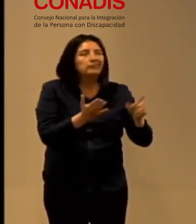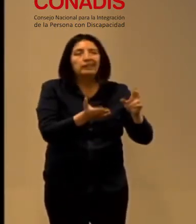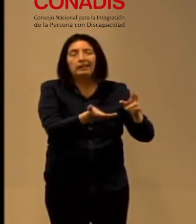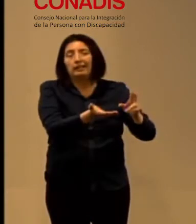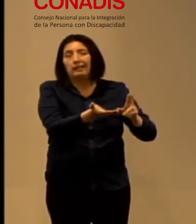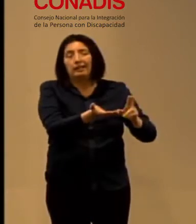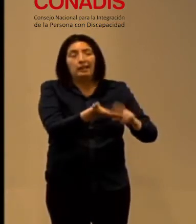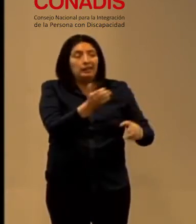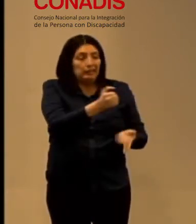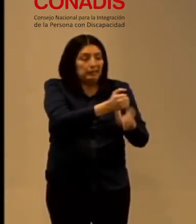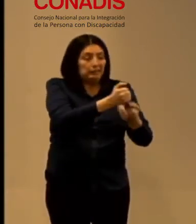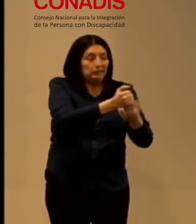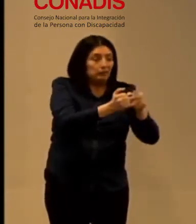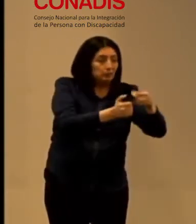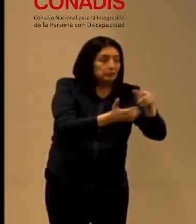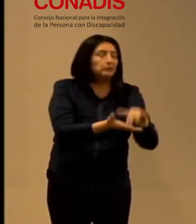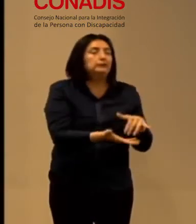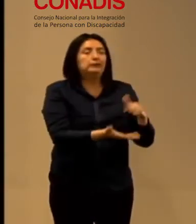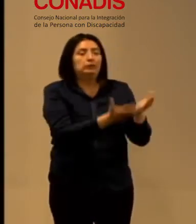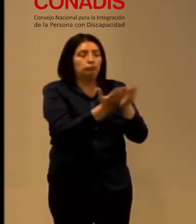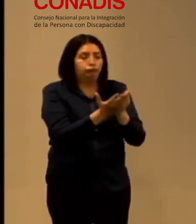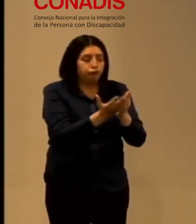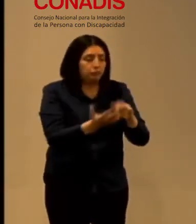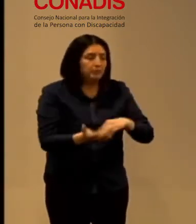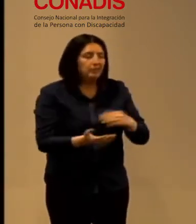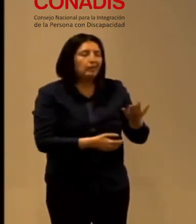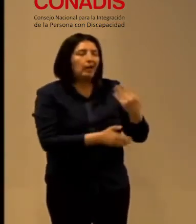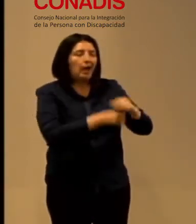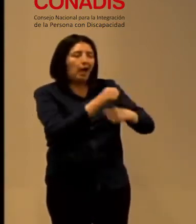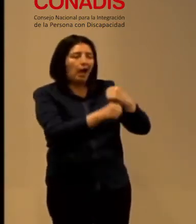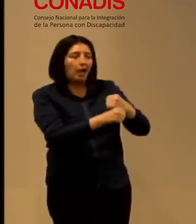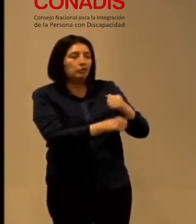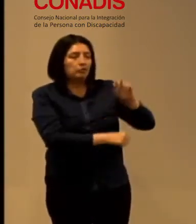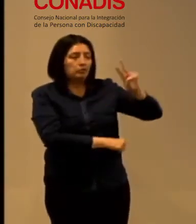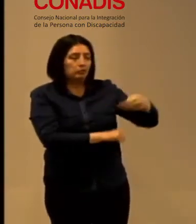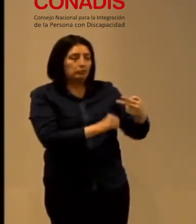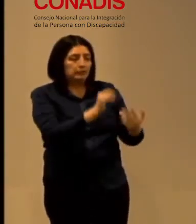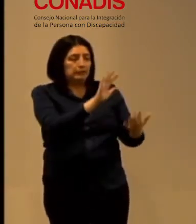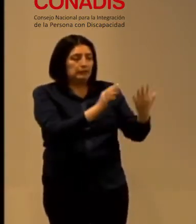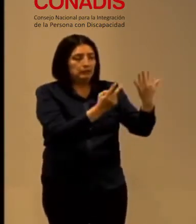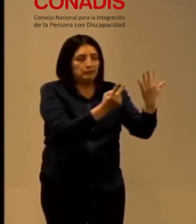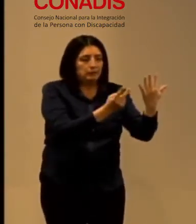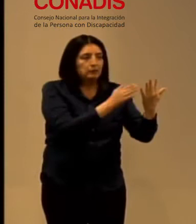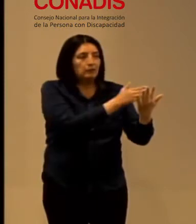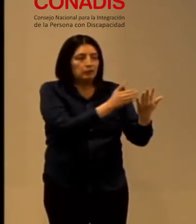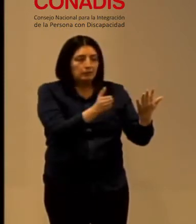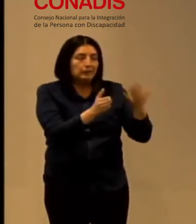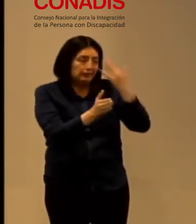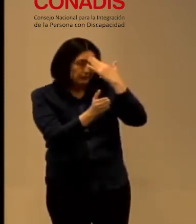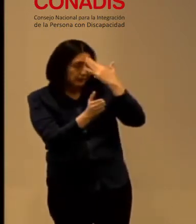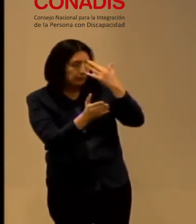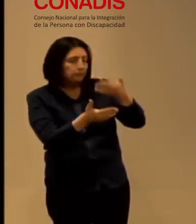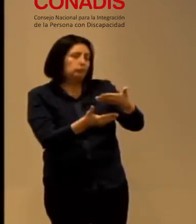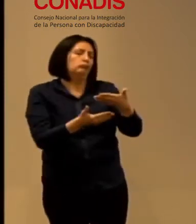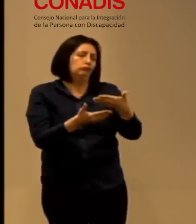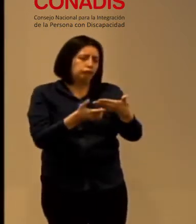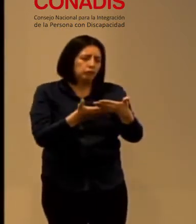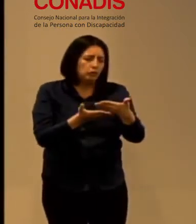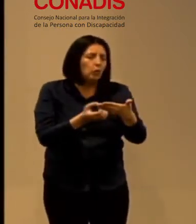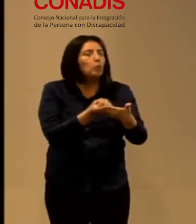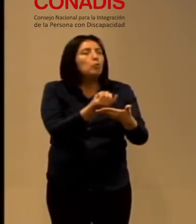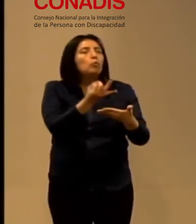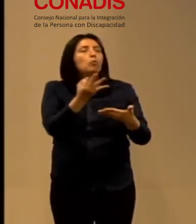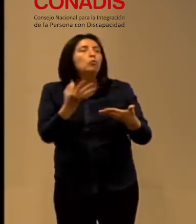Aseguramiento de Educación Superior del Ministerio de Educación, y es del 2017. Entonces, para darnos una idea, ¿no? Dice,